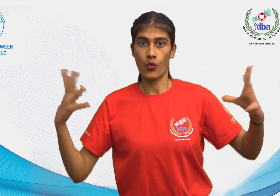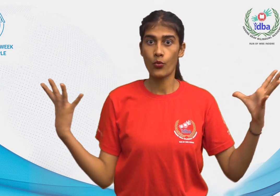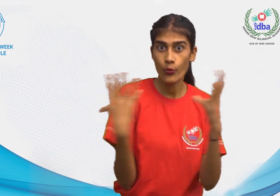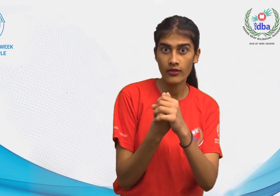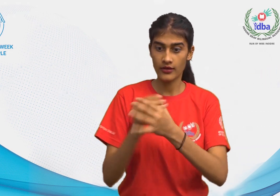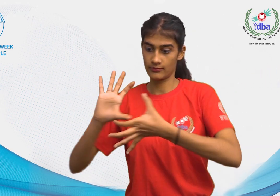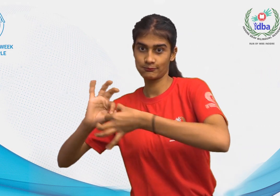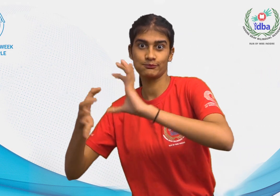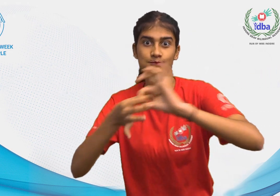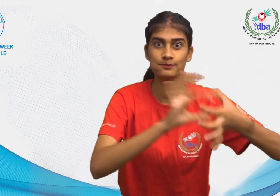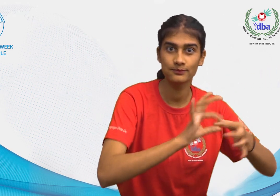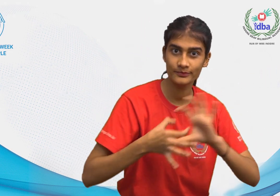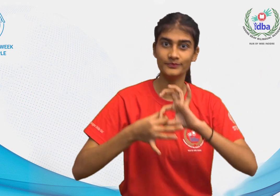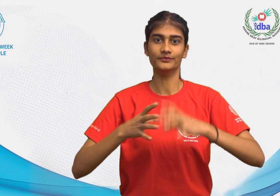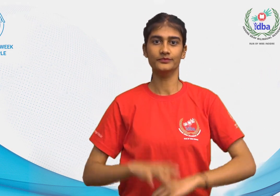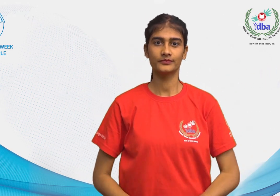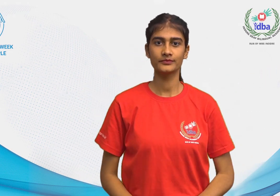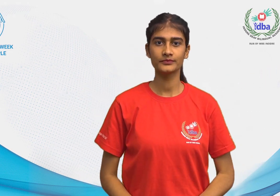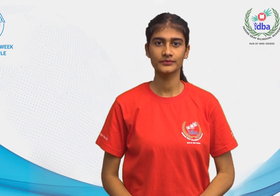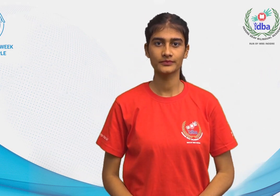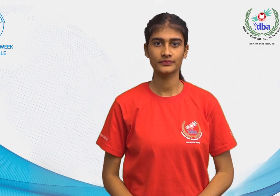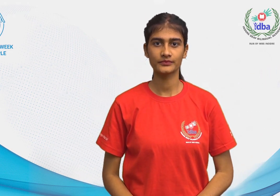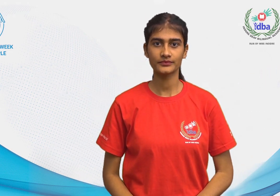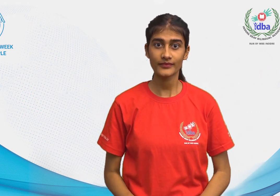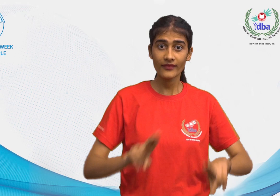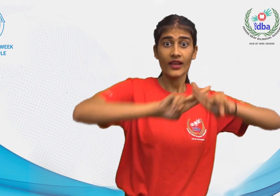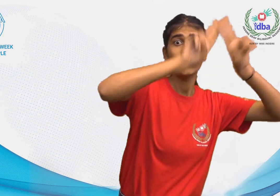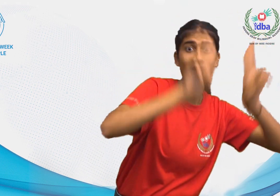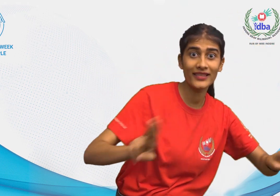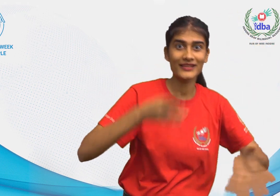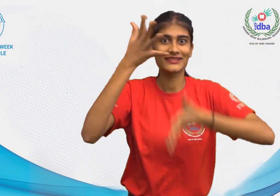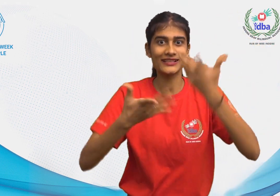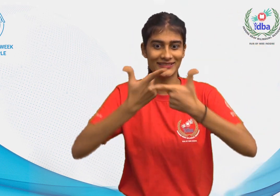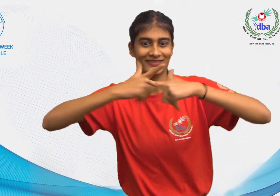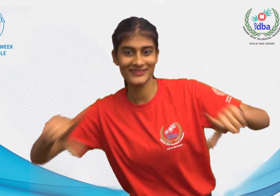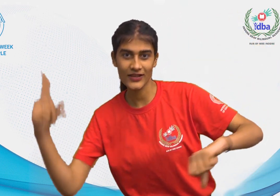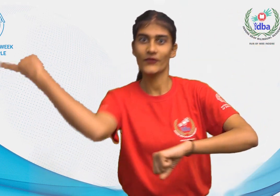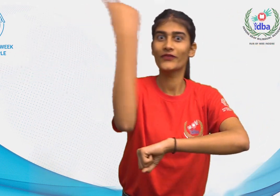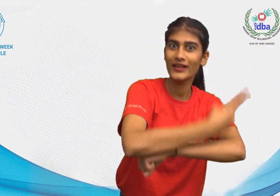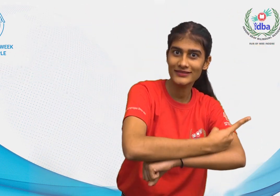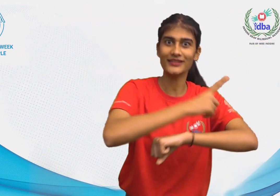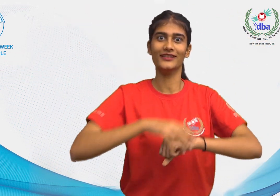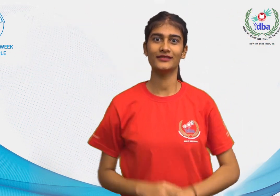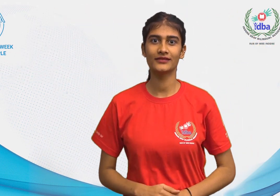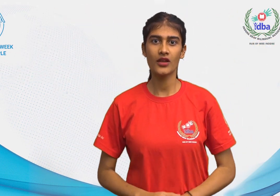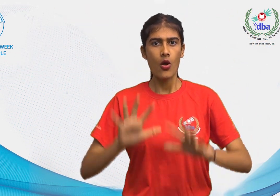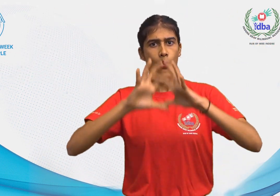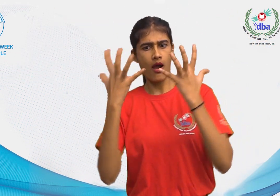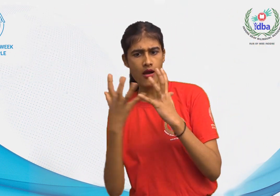सांकेतिक भाषाय हमें एक जूट करती है सांकेतिक भाषाओ के इस अंतराश्ट्री दिवस पर हम दुनिया भर